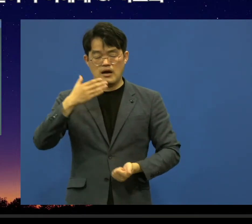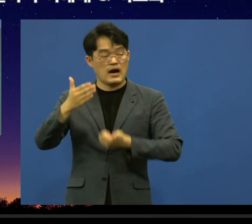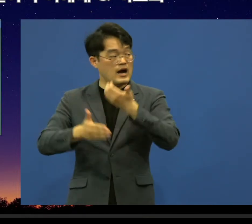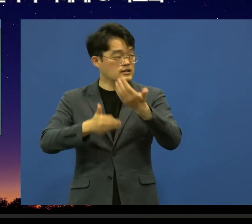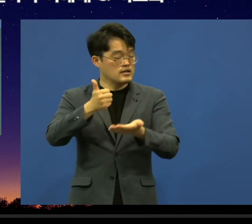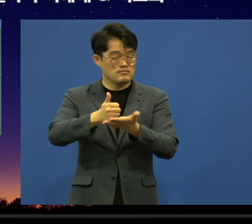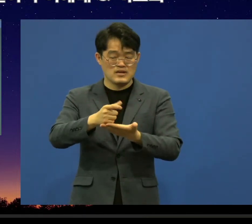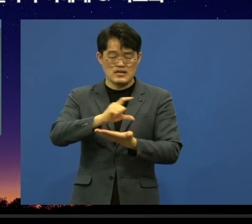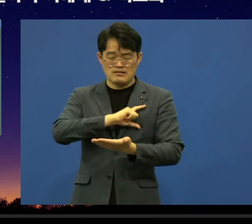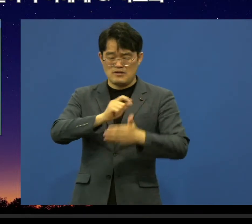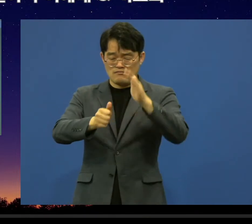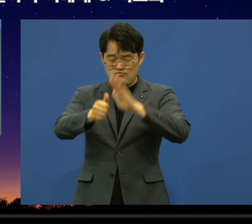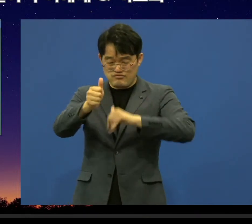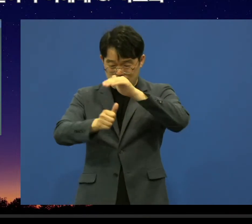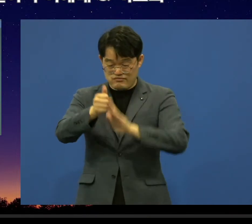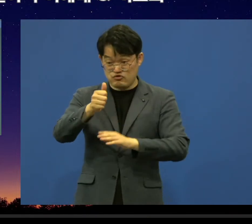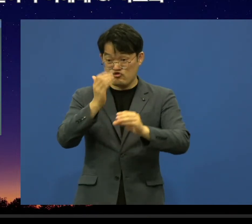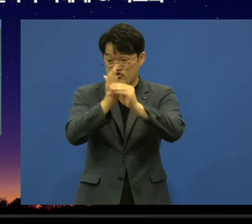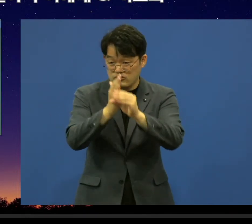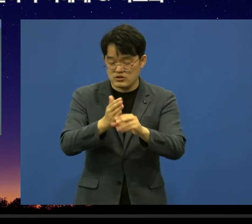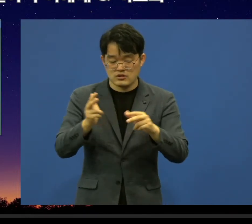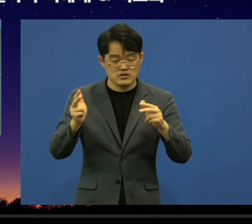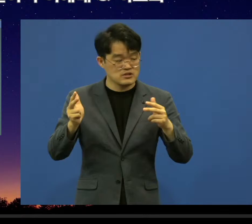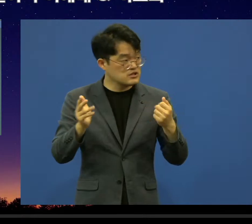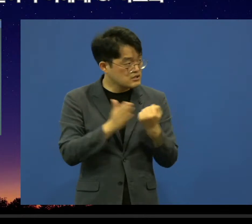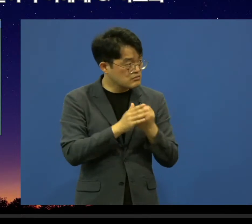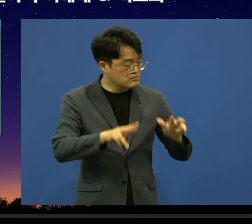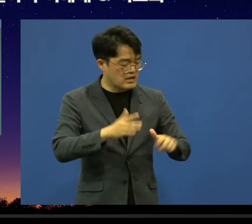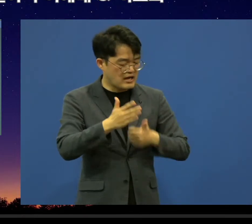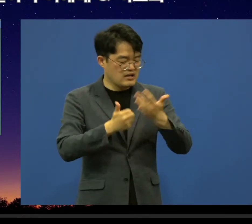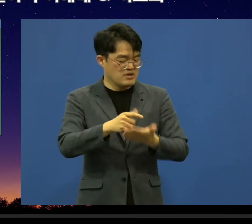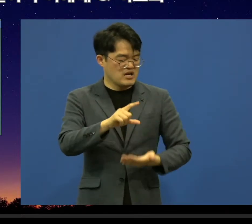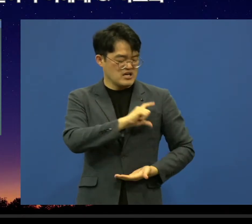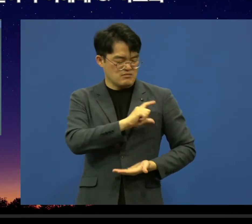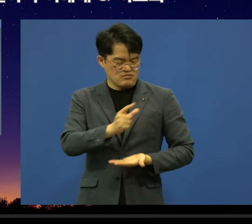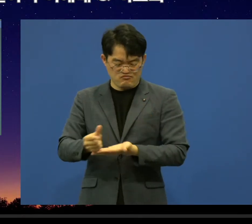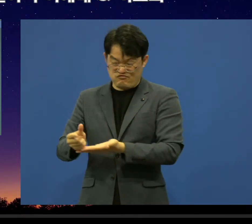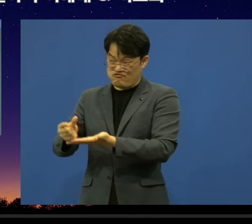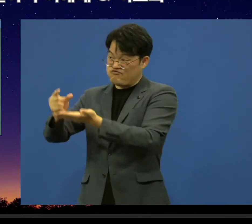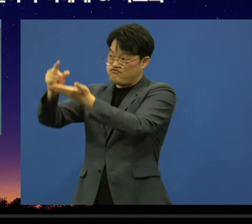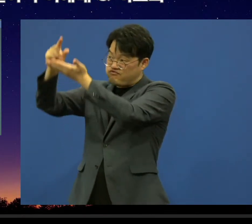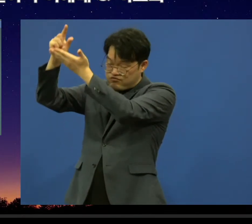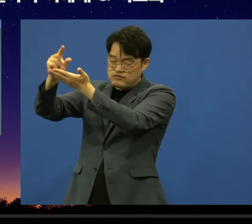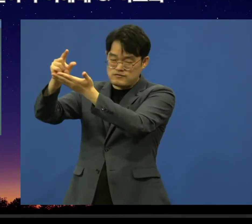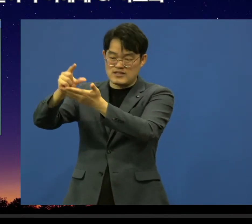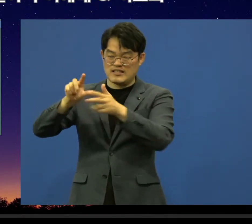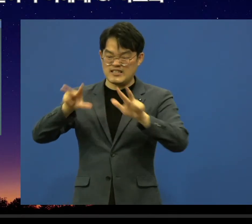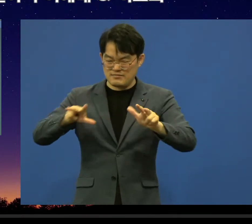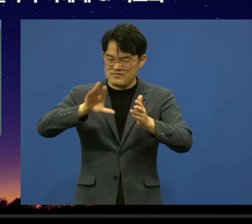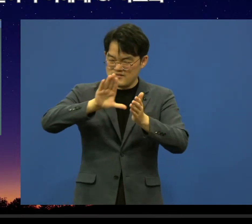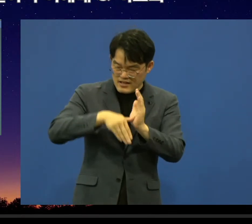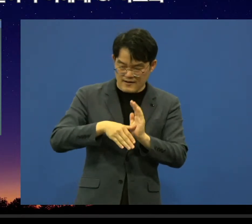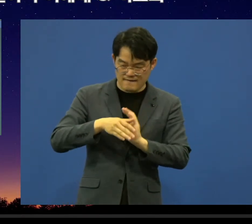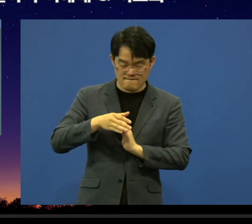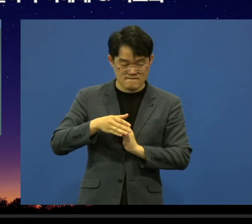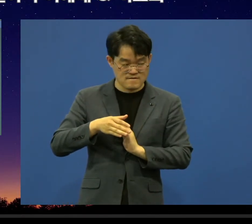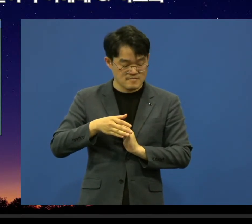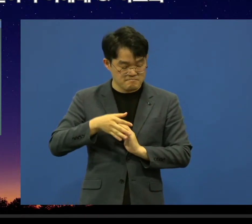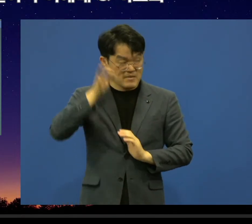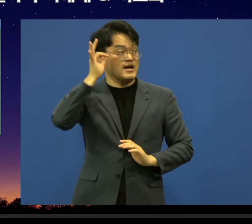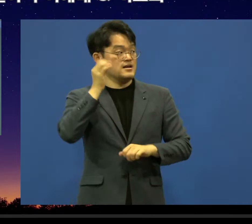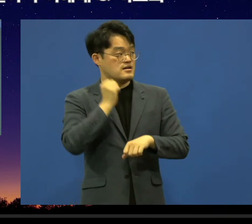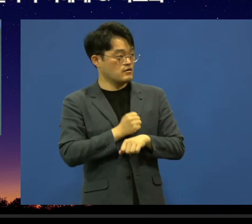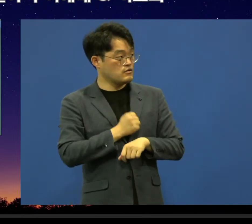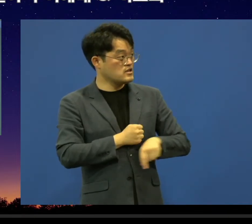이름을 높일 기회로 듣고 있습니다. 하나님이 하신 일이 있음을 직감합니다. 다윗은